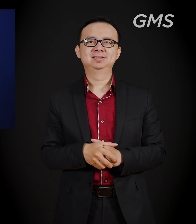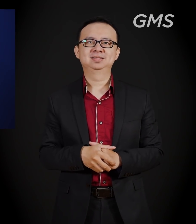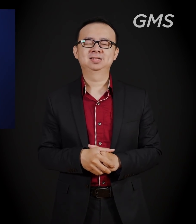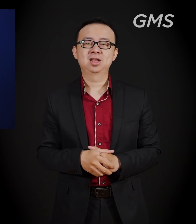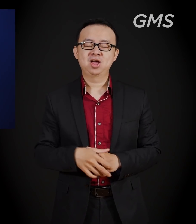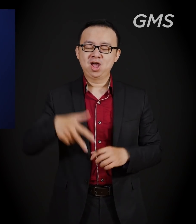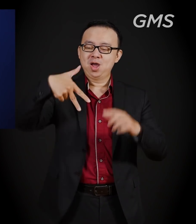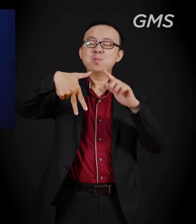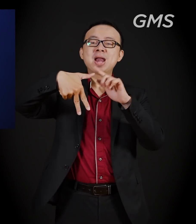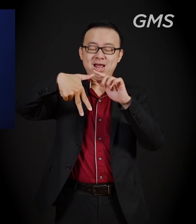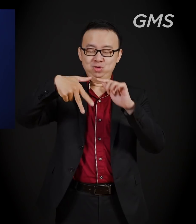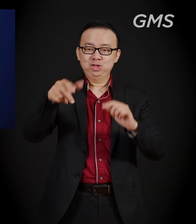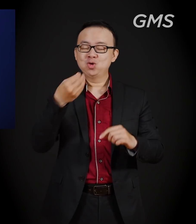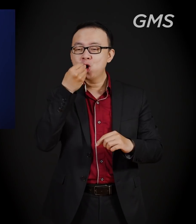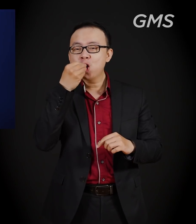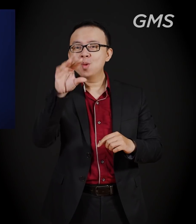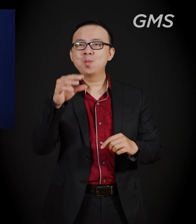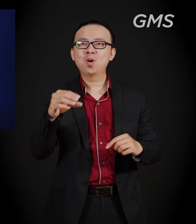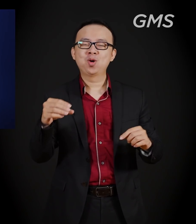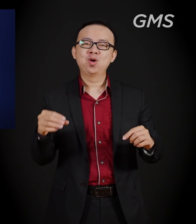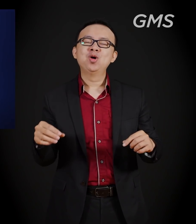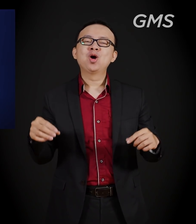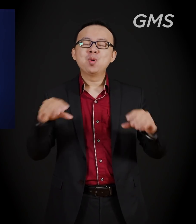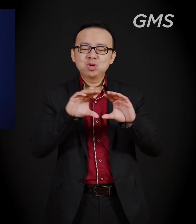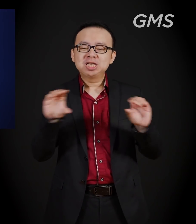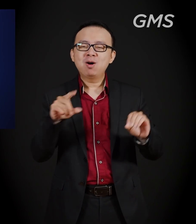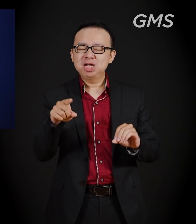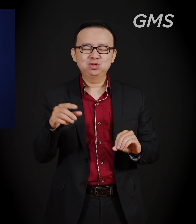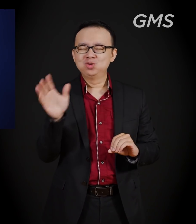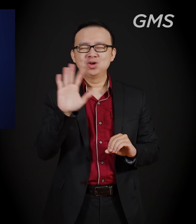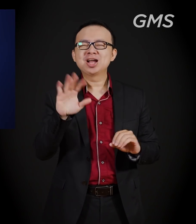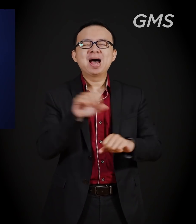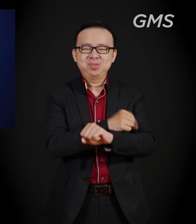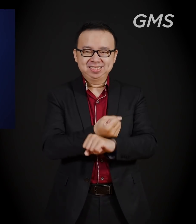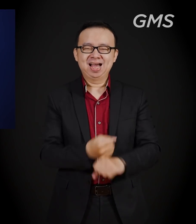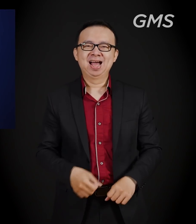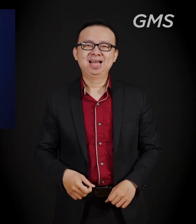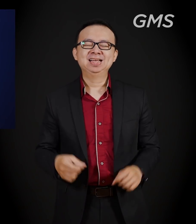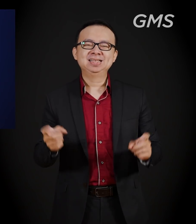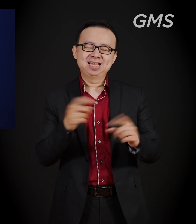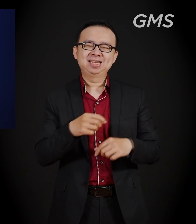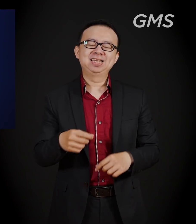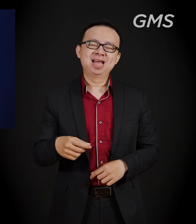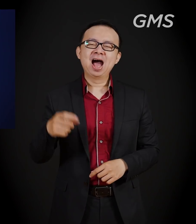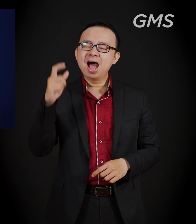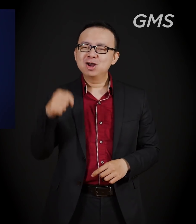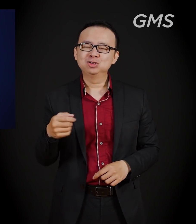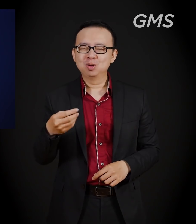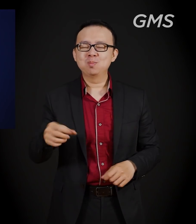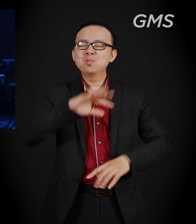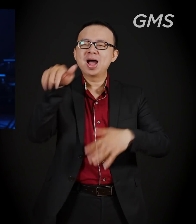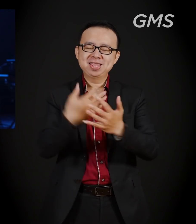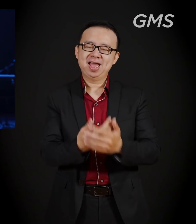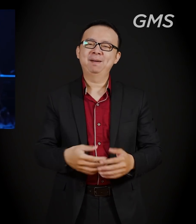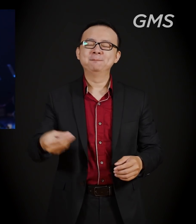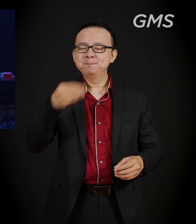Orang Manado kalau ngomong Jawa kadang-kadang kurang cocok lidahnya. Mesti banyak makan gudeg dulu, saudara-saudara. Sama rawon. Kalau